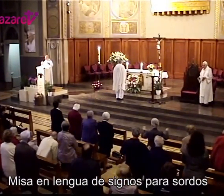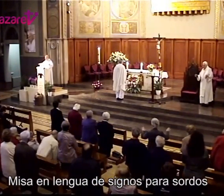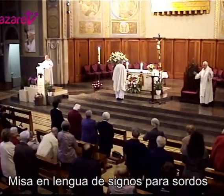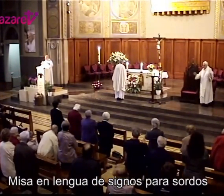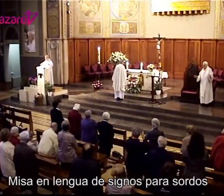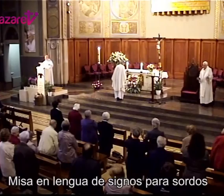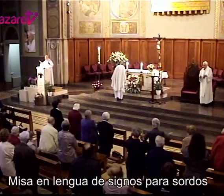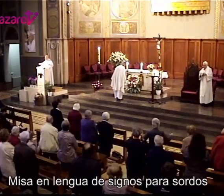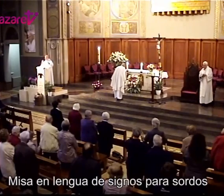aleluya,